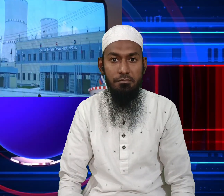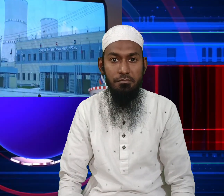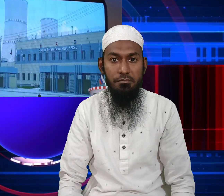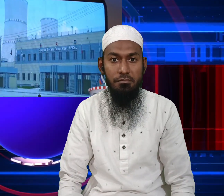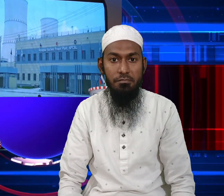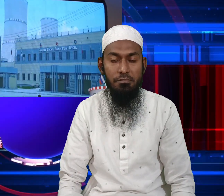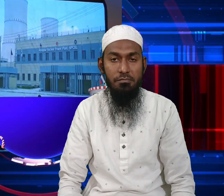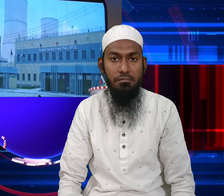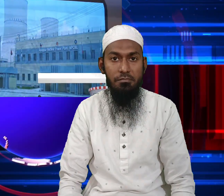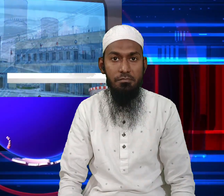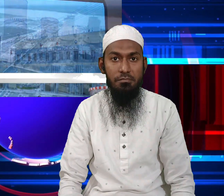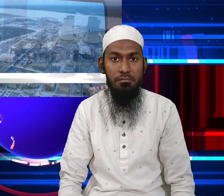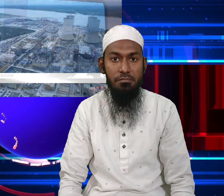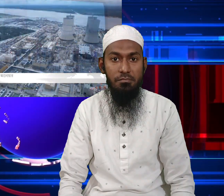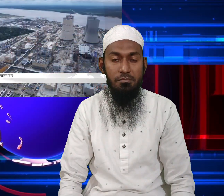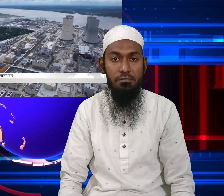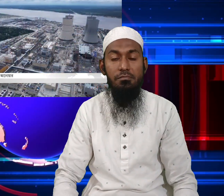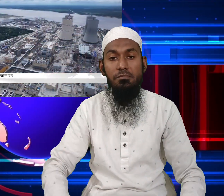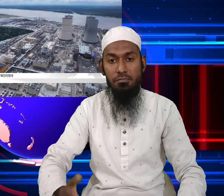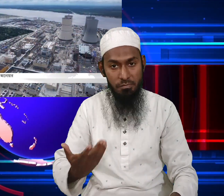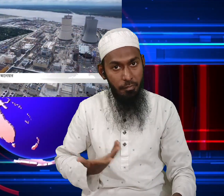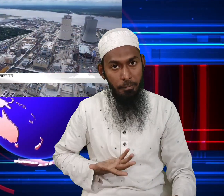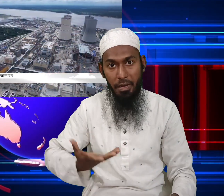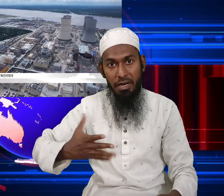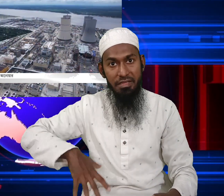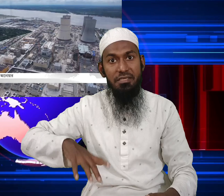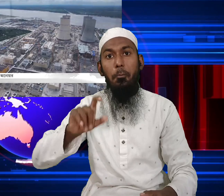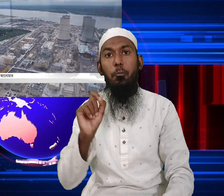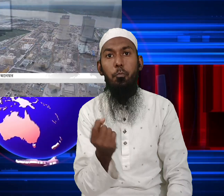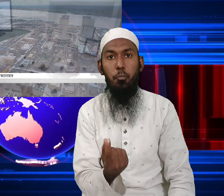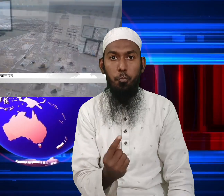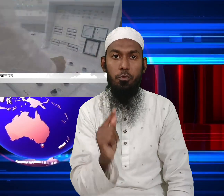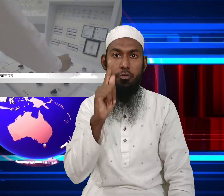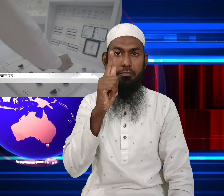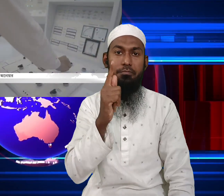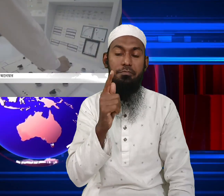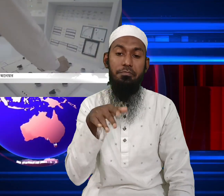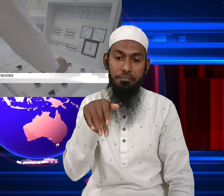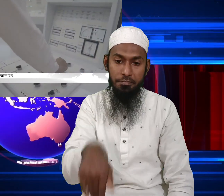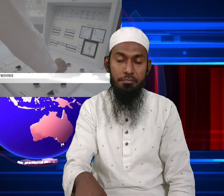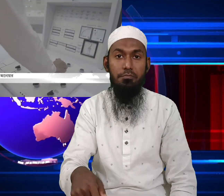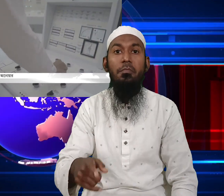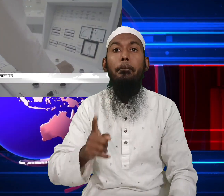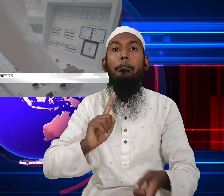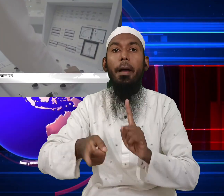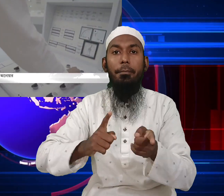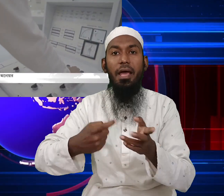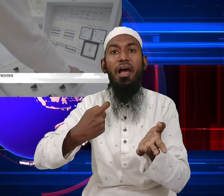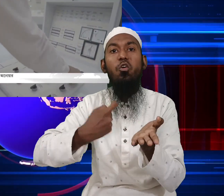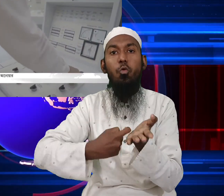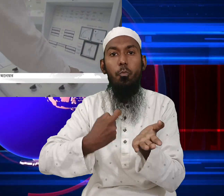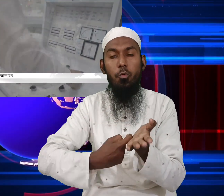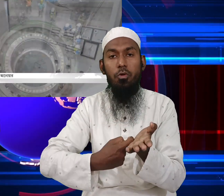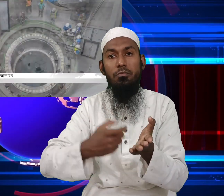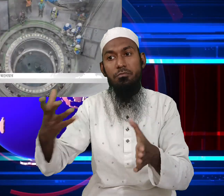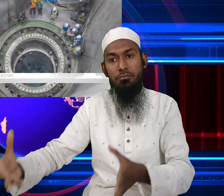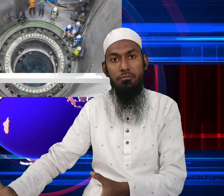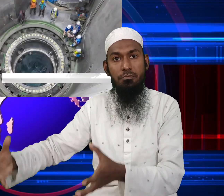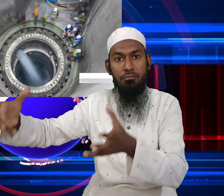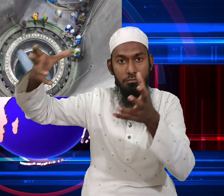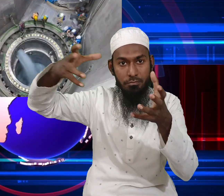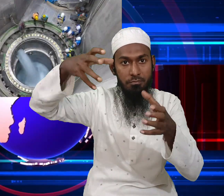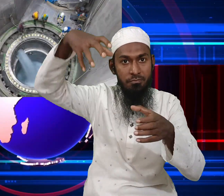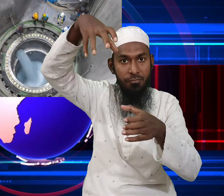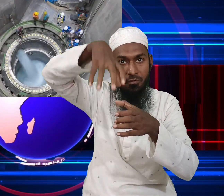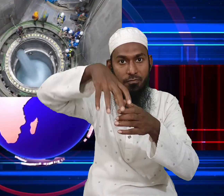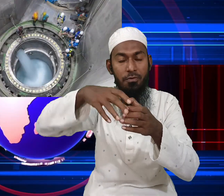দেশের প্রথম পারমাণবিক বিদ্যুৎ কেন্দ্র রূপপুরে শুরু হলো বহুল প্রতীক্ষিত জ্বালানি লোডিং কার্যক্রম। এর মধ্য দিয়ে বিদ্যুৎ উৎপাদনের পথে